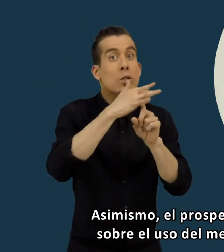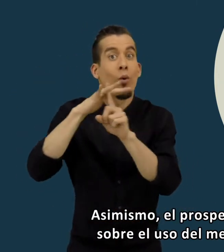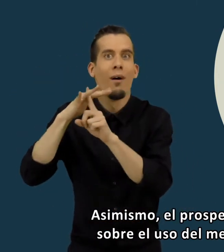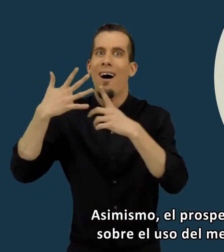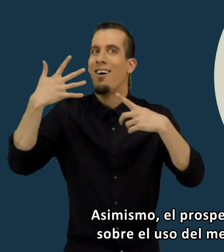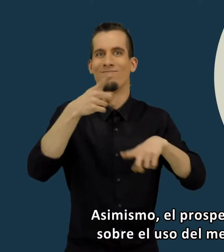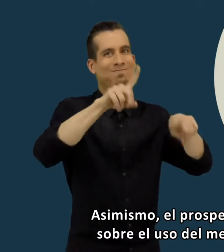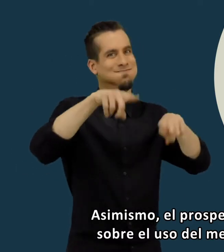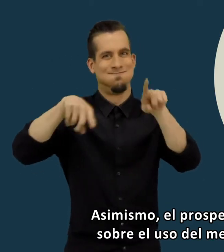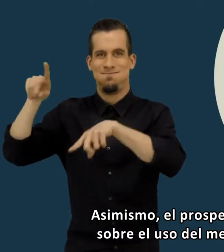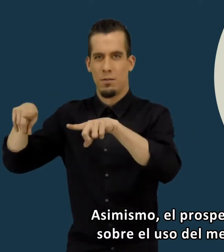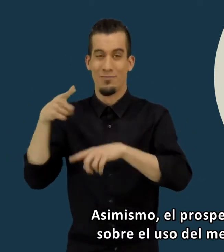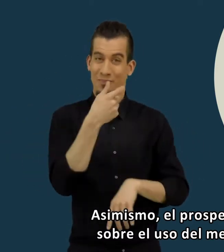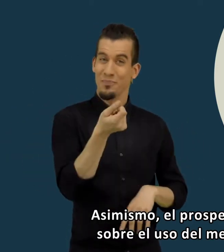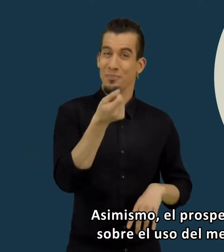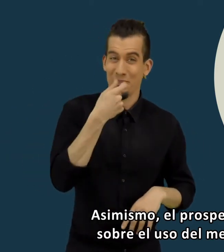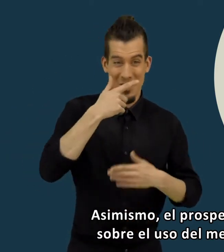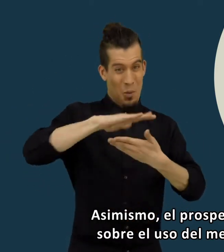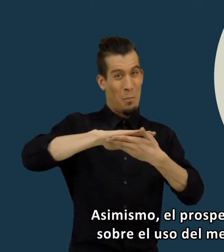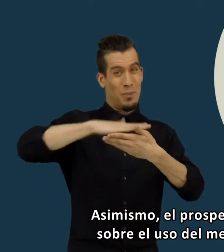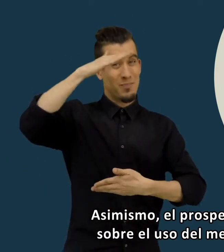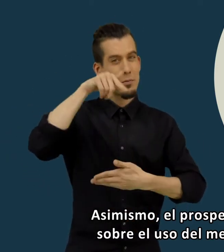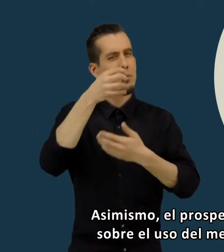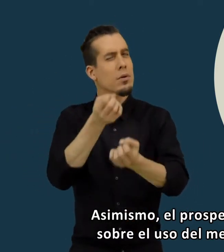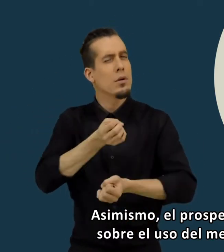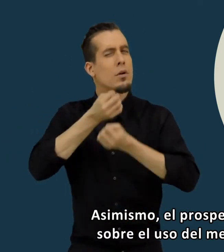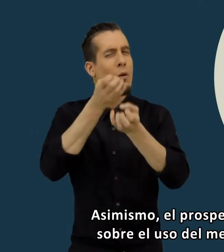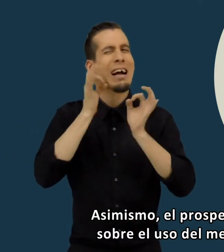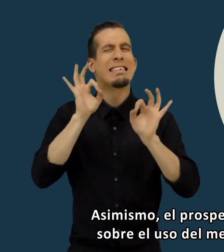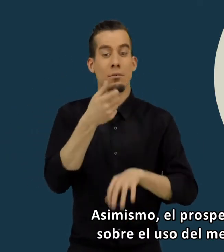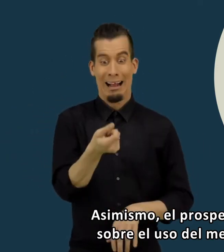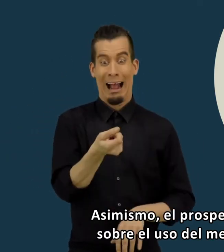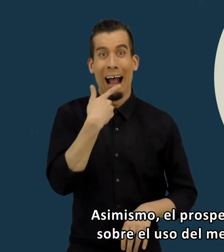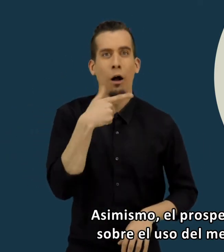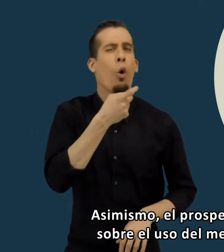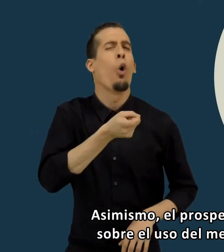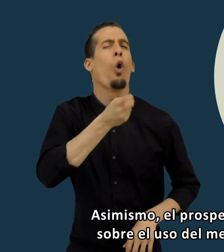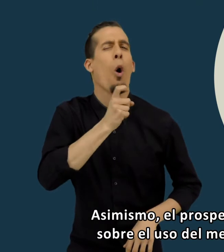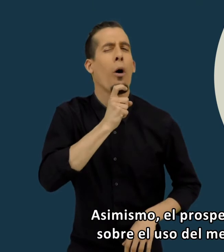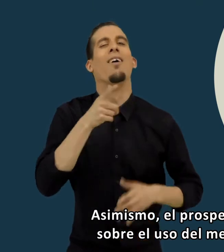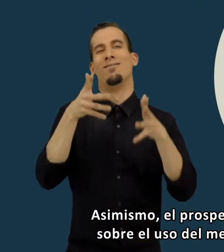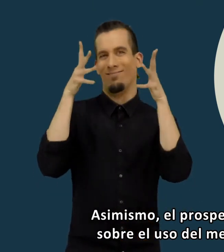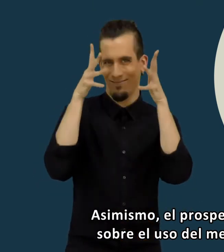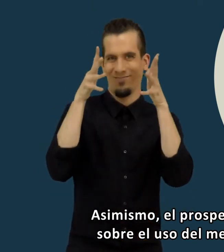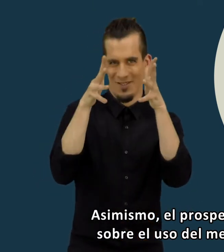Asimismo, el prospecto informa sobre el uso del medicamento en poblaciones